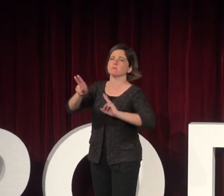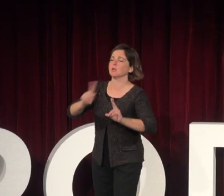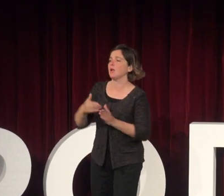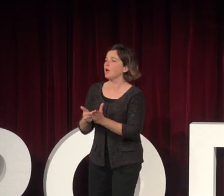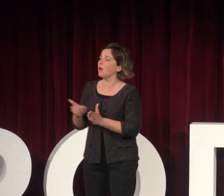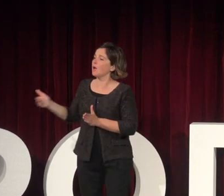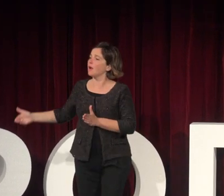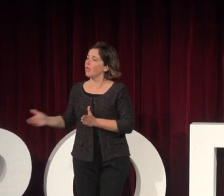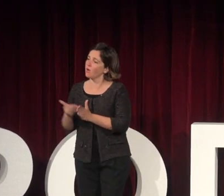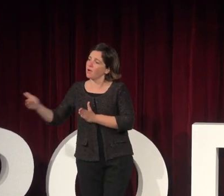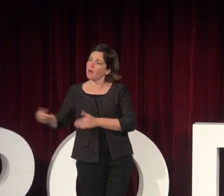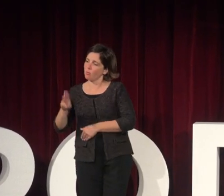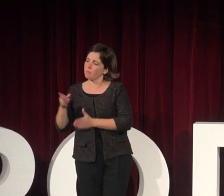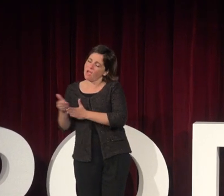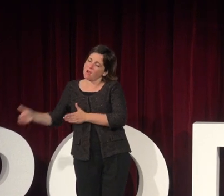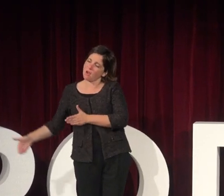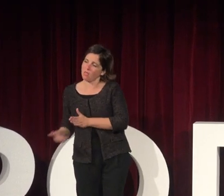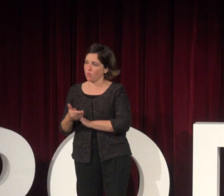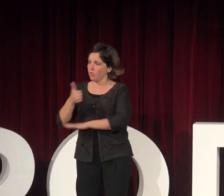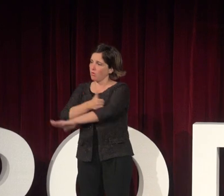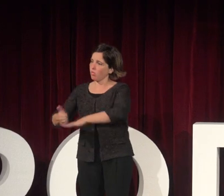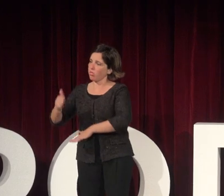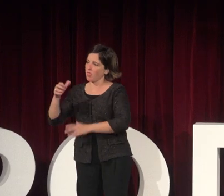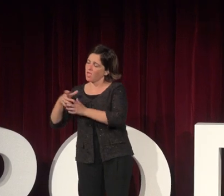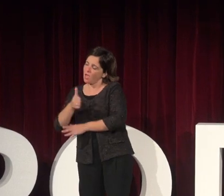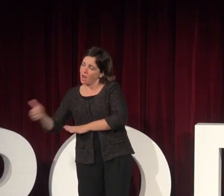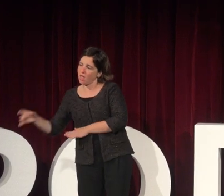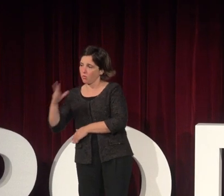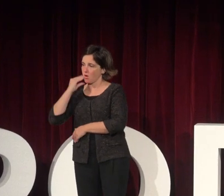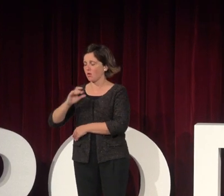al ladito de la extrema derecha de Rivera y al ladito...